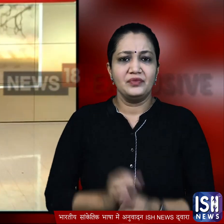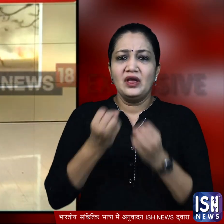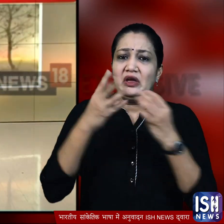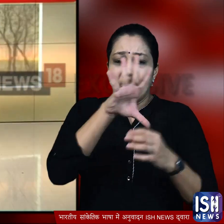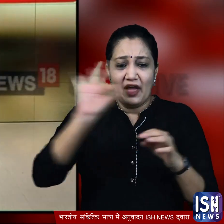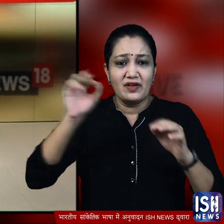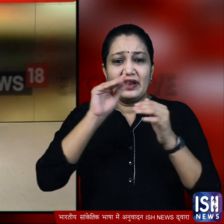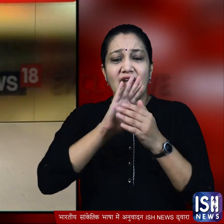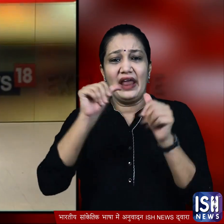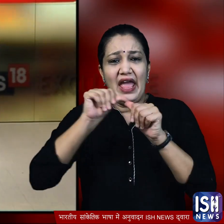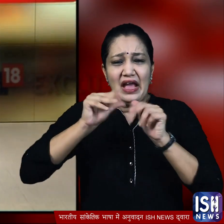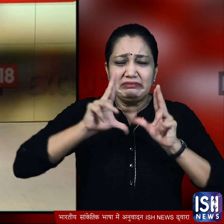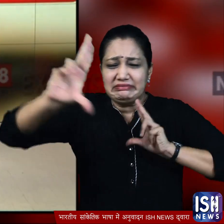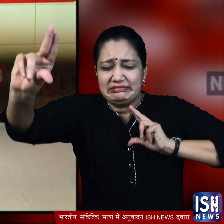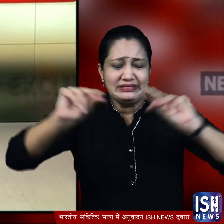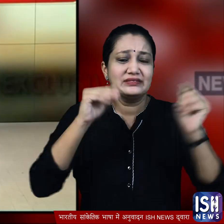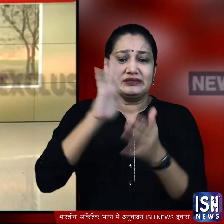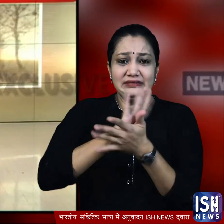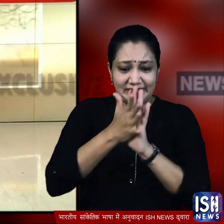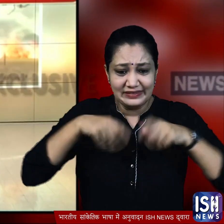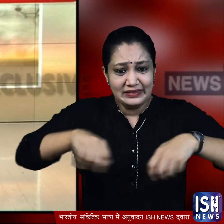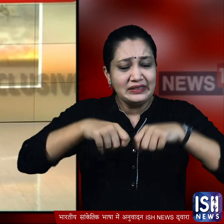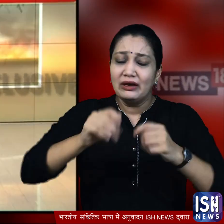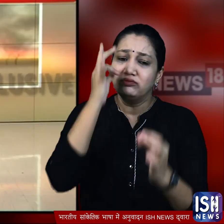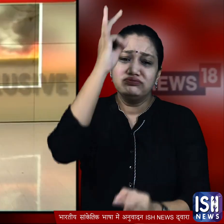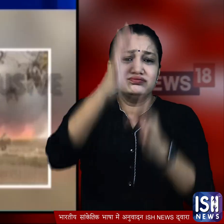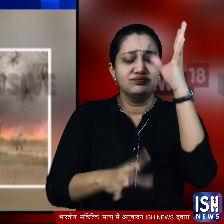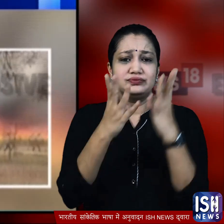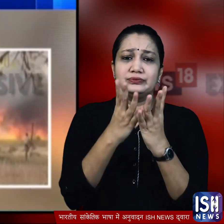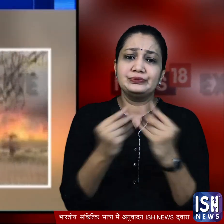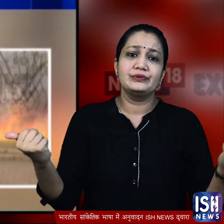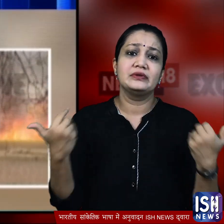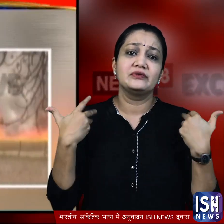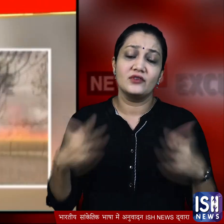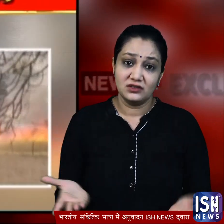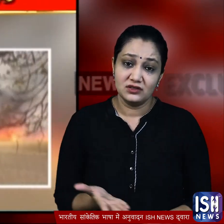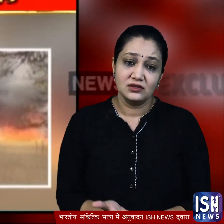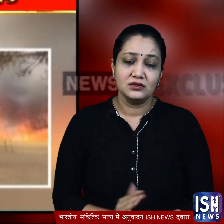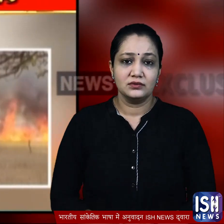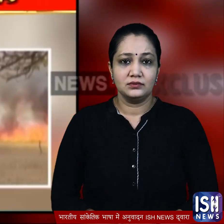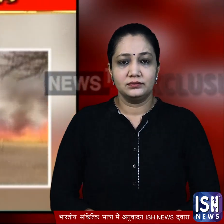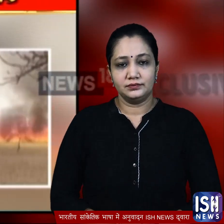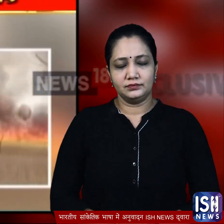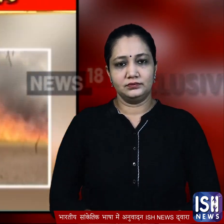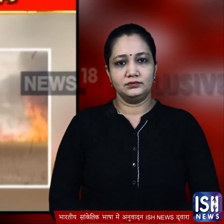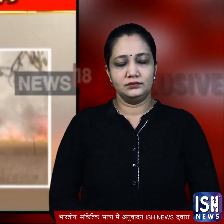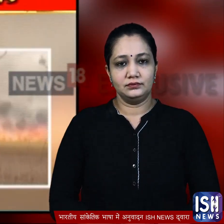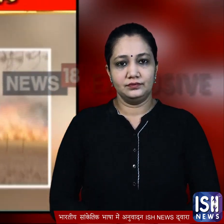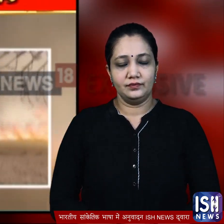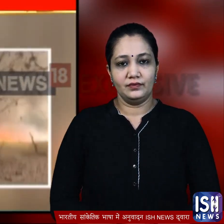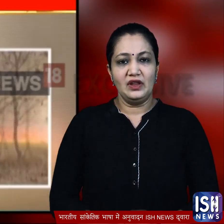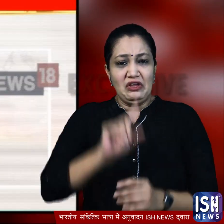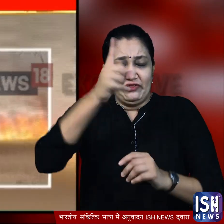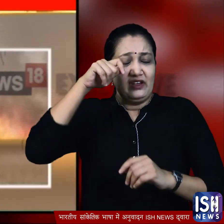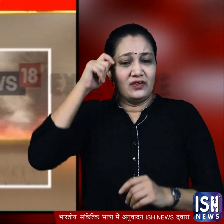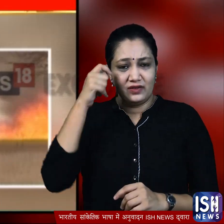की फसल को आग ने जलाकर राख कर दिया, जिसकी पहली डराने वाली तस्वीर मध्य प्रदेश के सतना